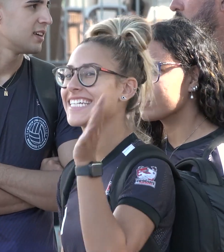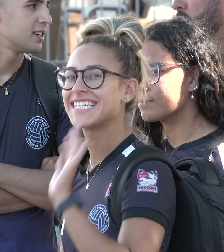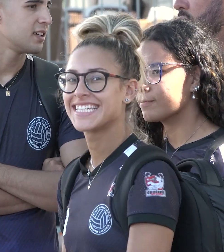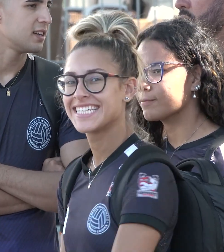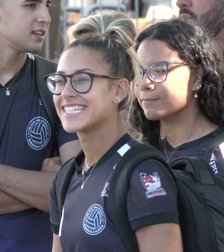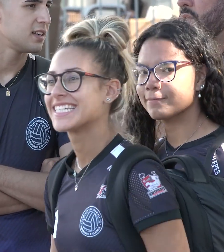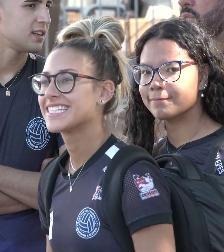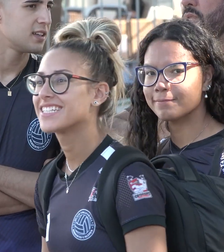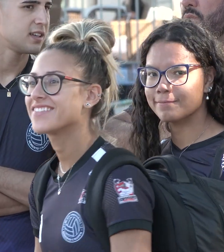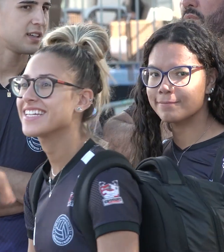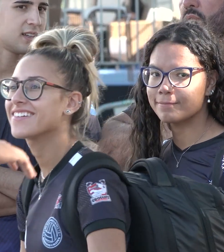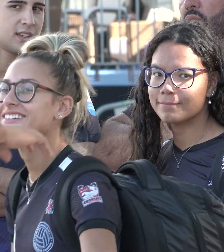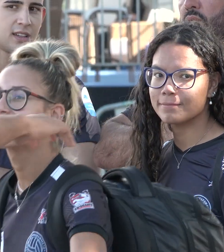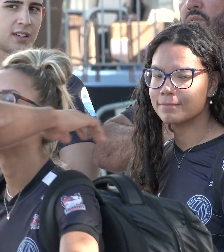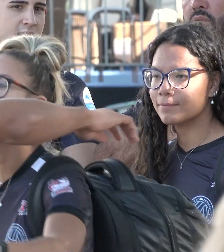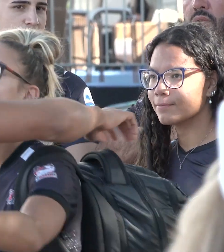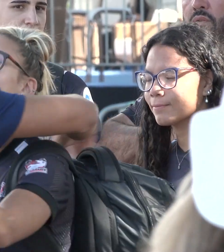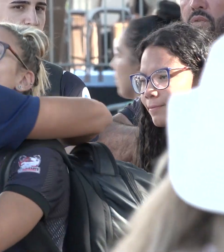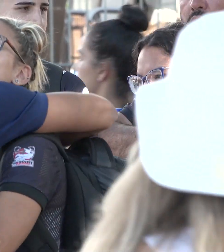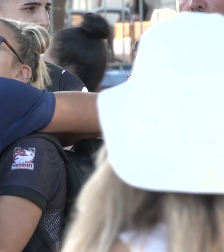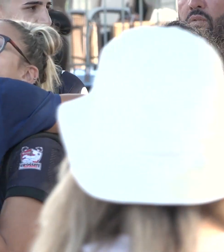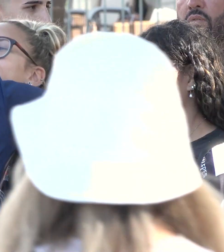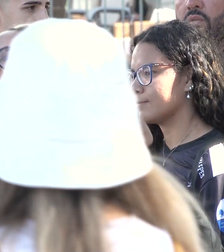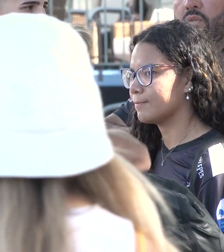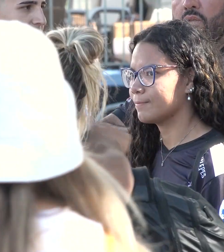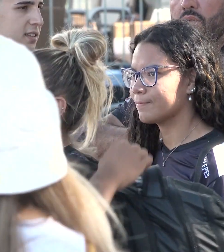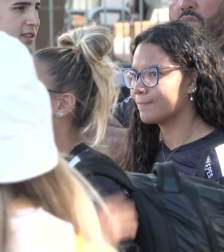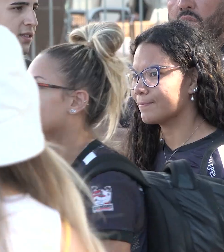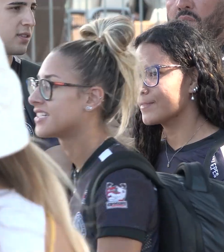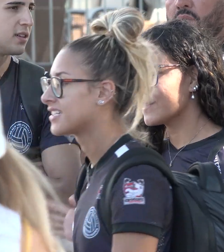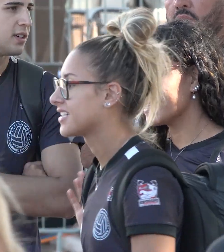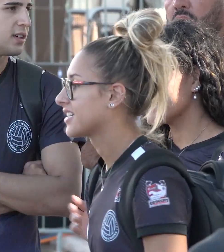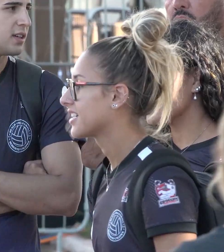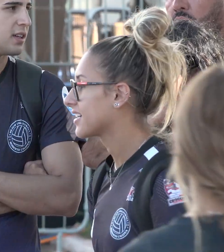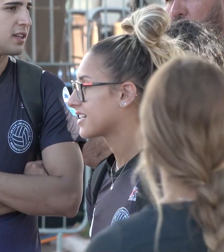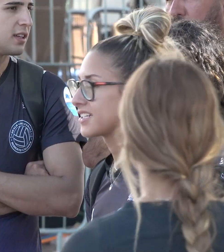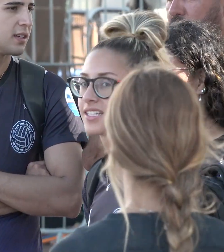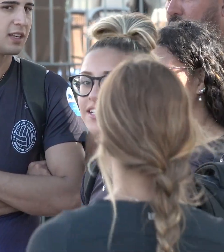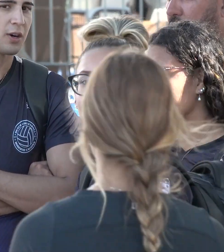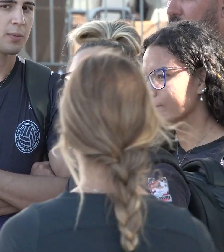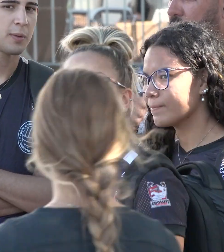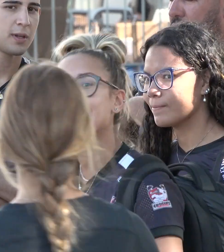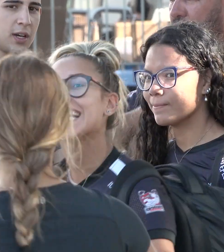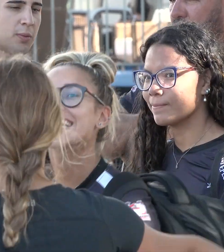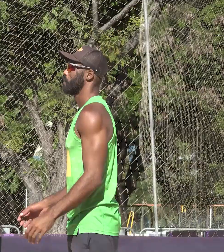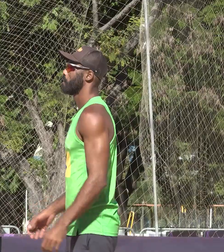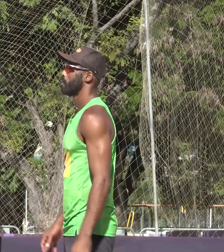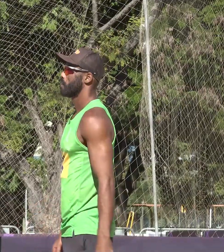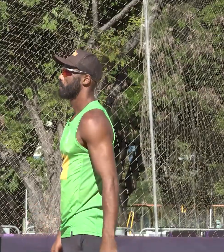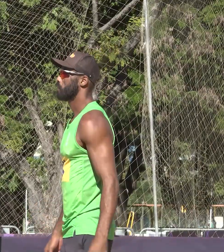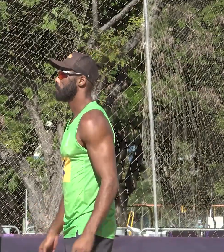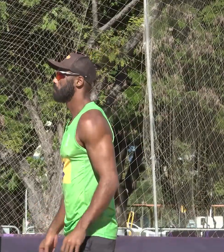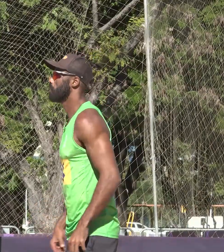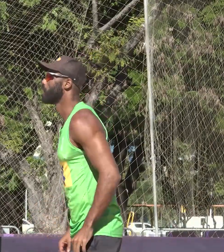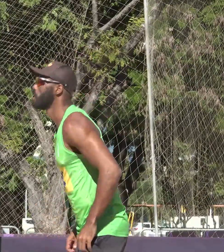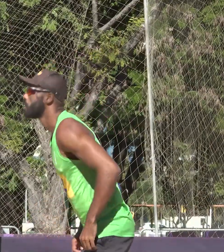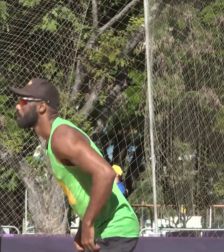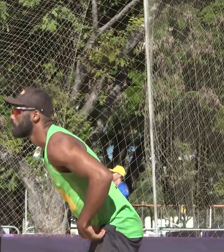acessível para toda a comunidade do DF. Além da etapa elite do Circuito Mundial, Brasília também está sendo